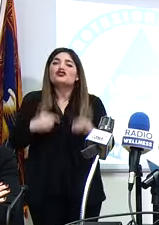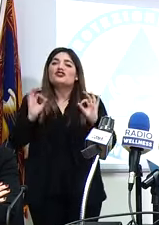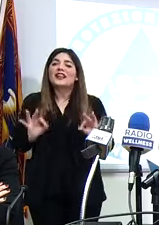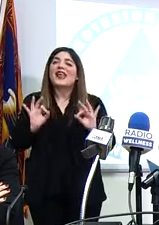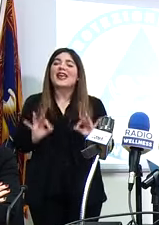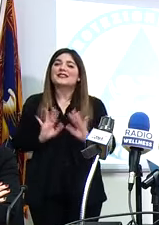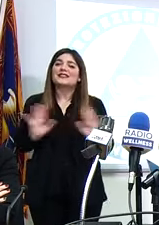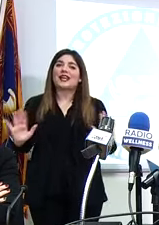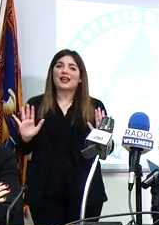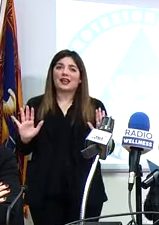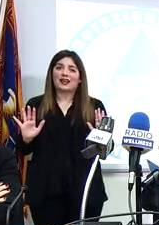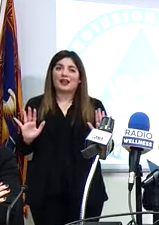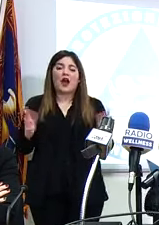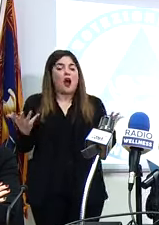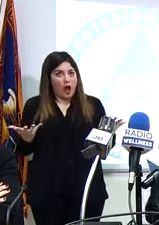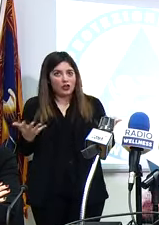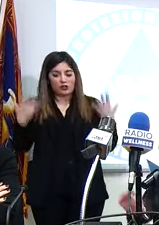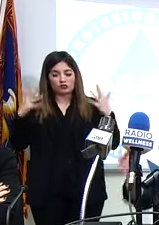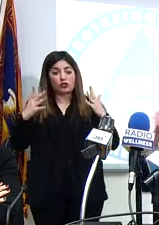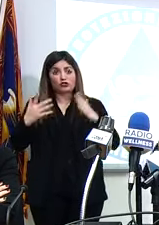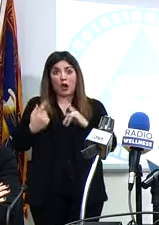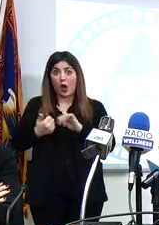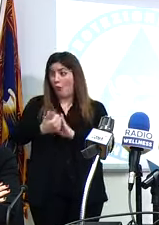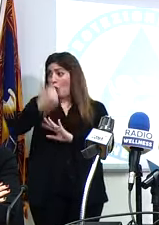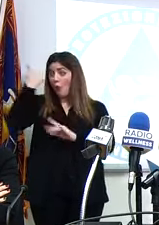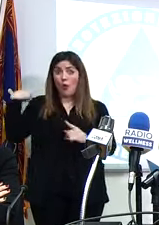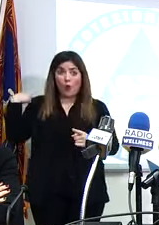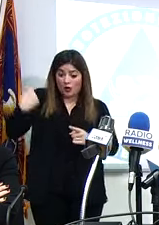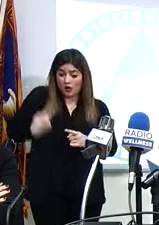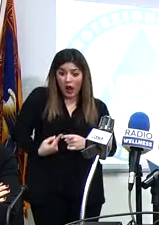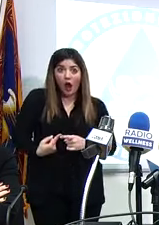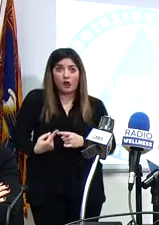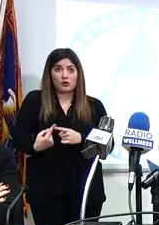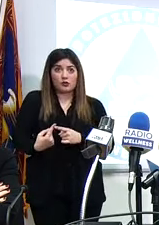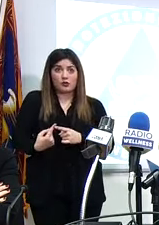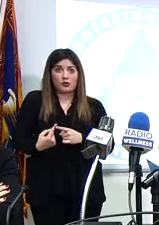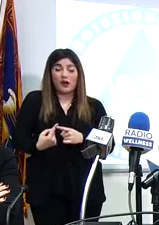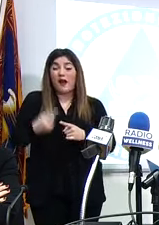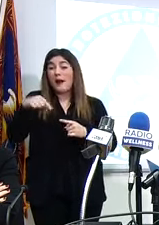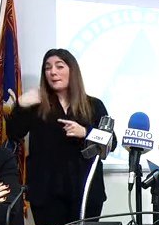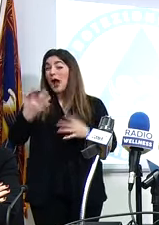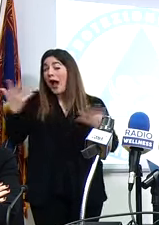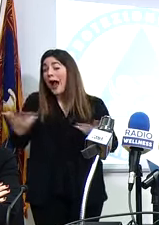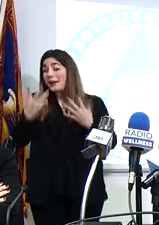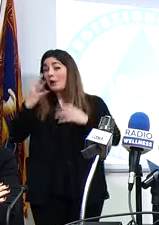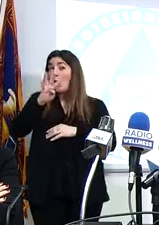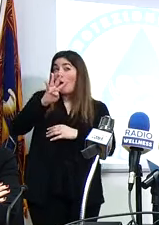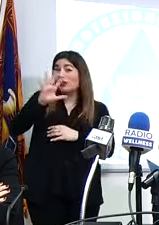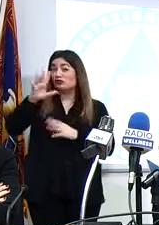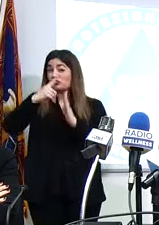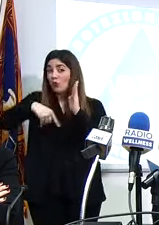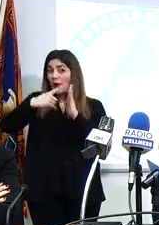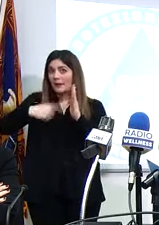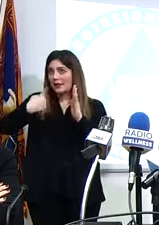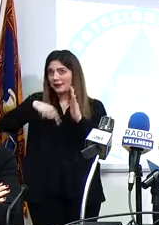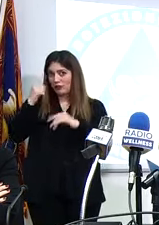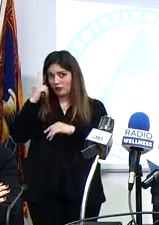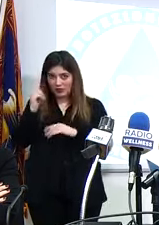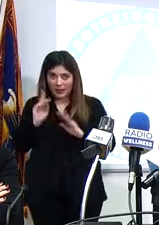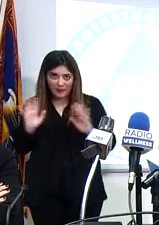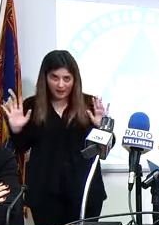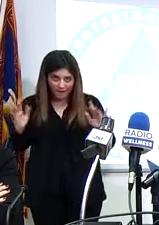cosa succede? È già passato un anno, più aggiungete almeno 4 o 5 mesi in cui non ci hanno detto che il